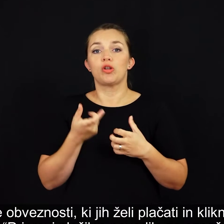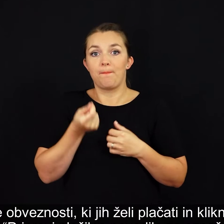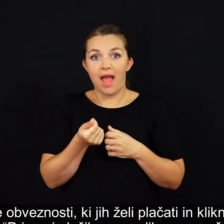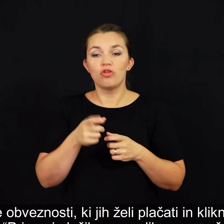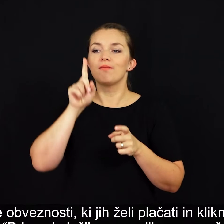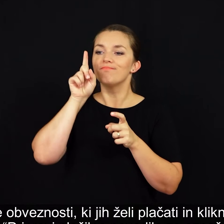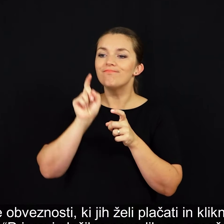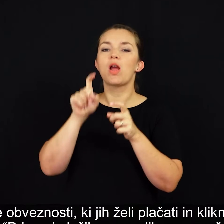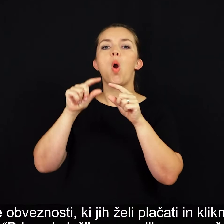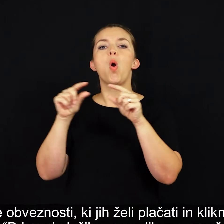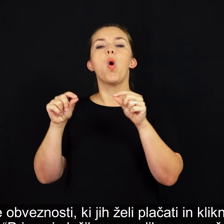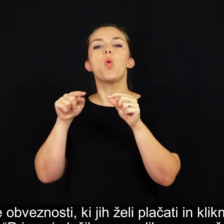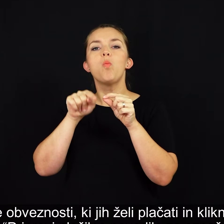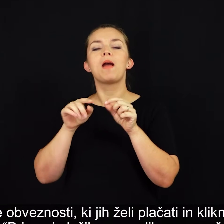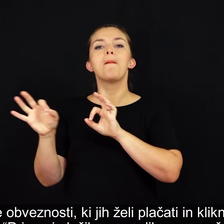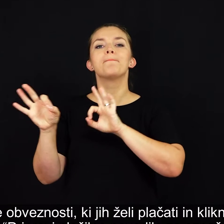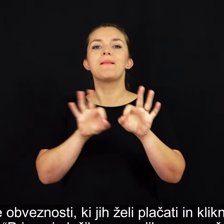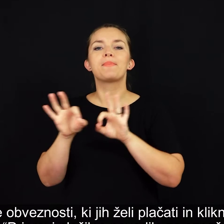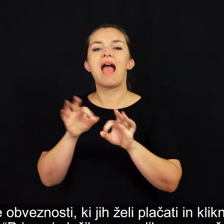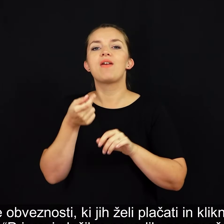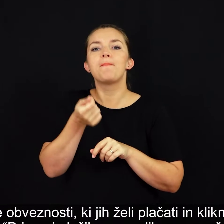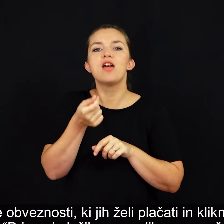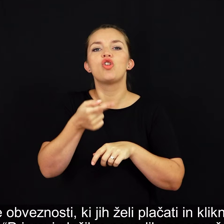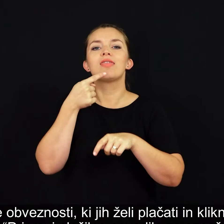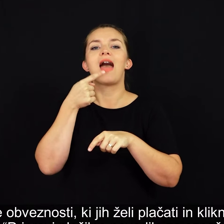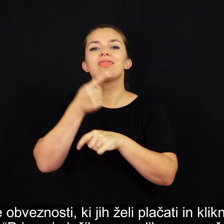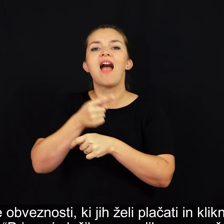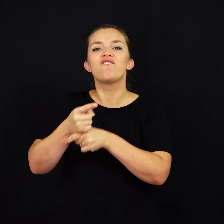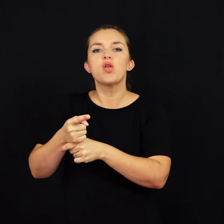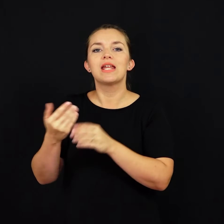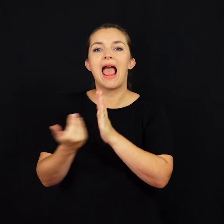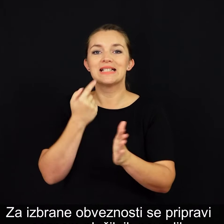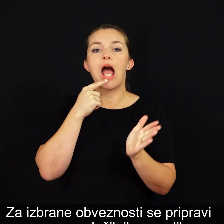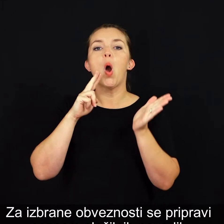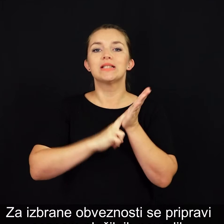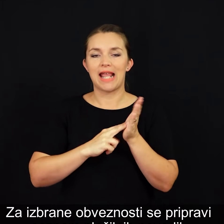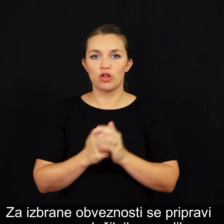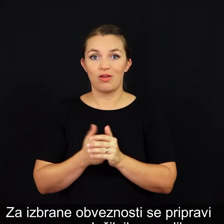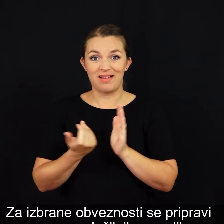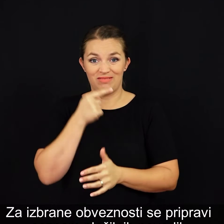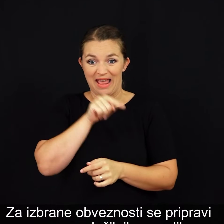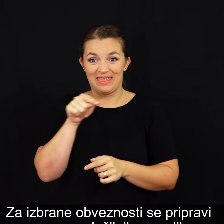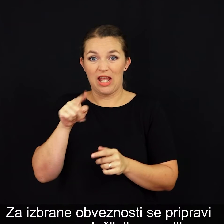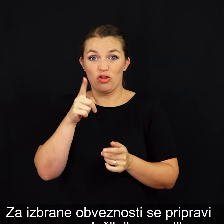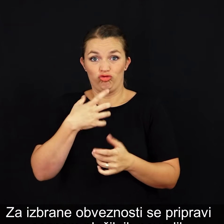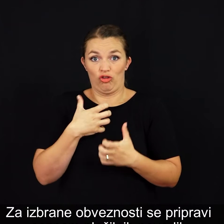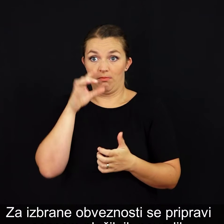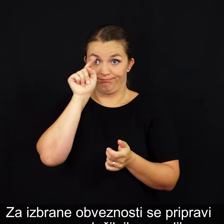gumb Pripravi plačilna navodila za označene. Za izbrane obveznosti se pripravi seznam